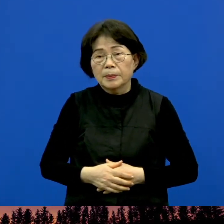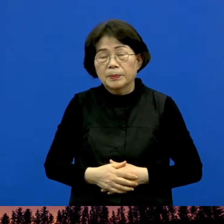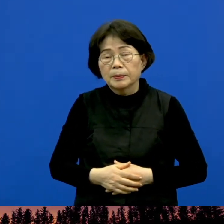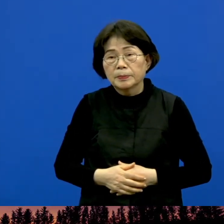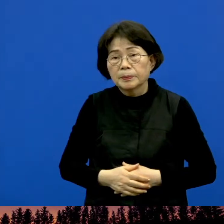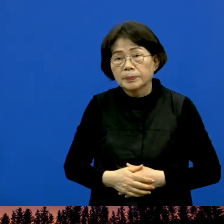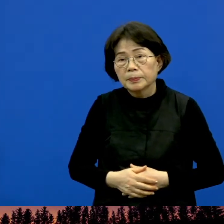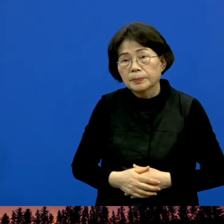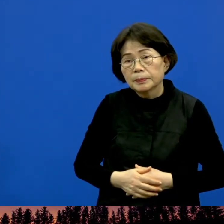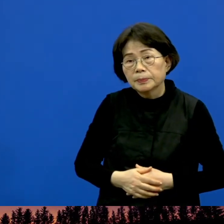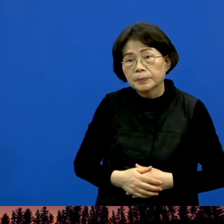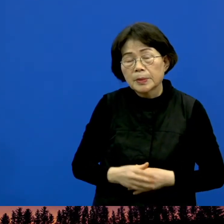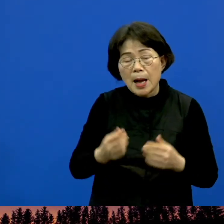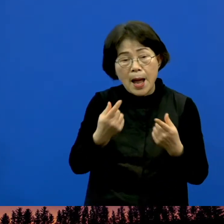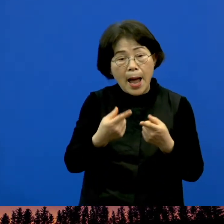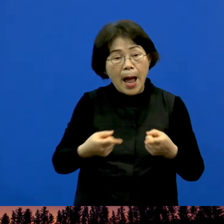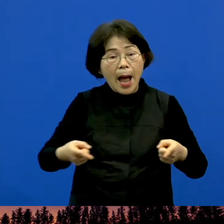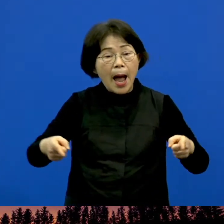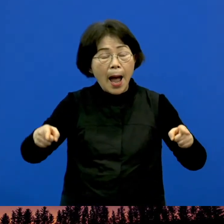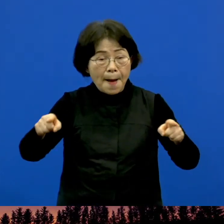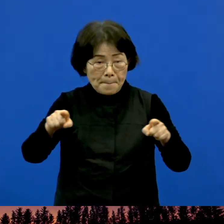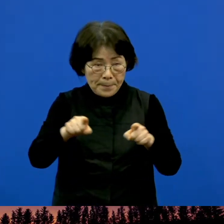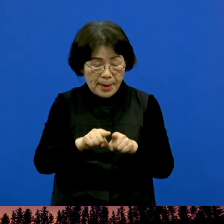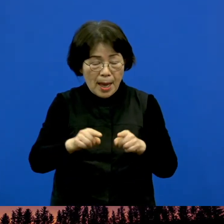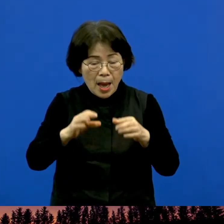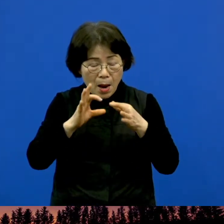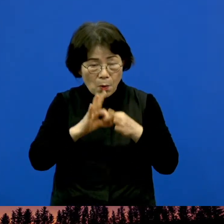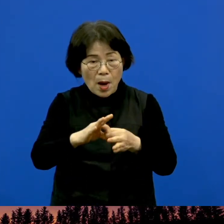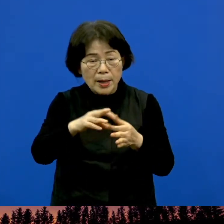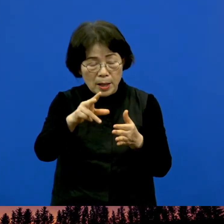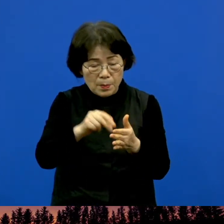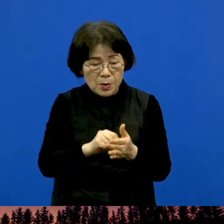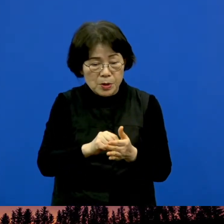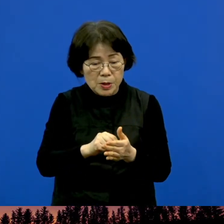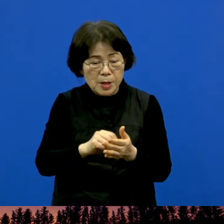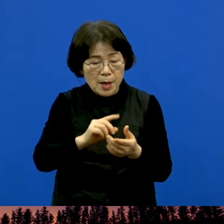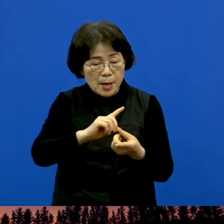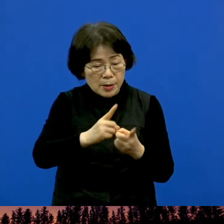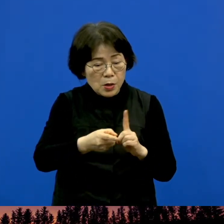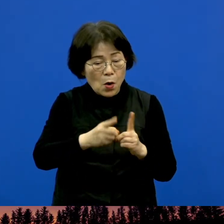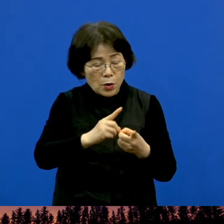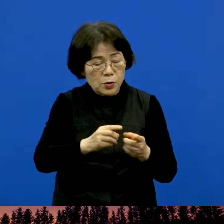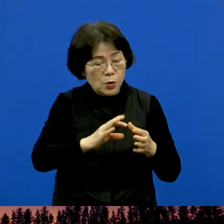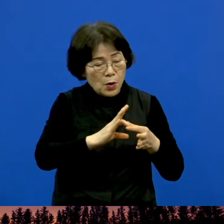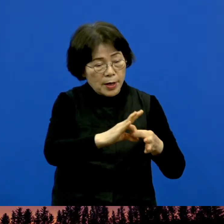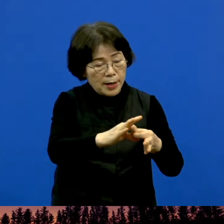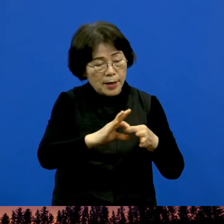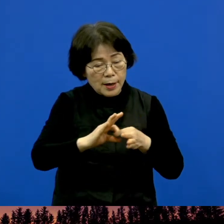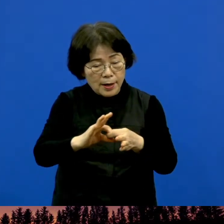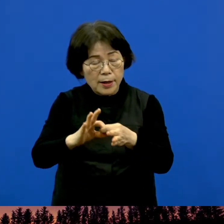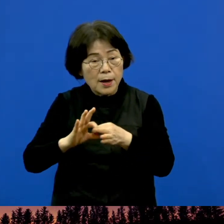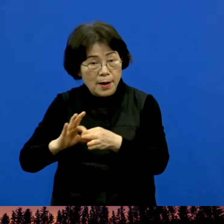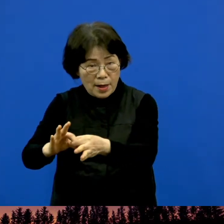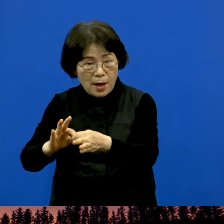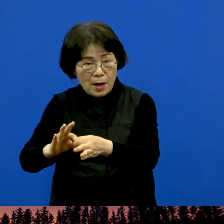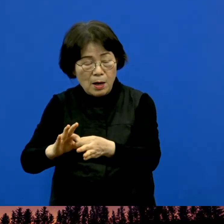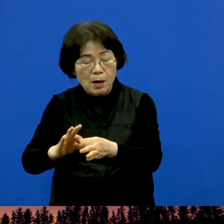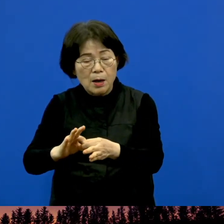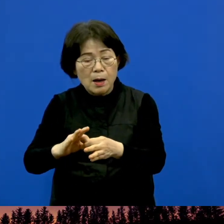그러니까 함께 만들어가는 거. 이 관계의 문제라는 거. 서로 연결되어 합작품을 이루어가는 거.